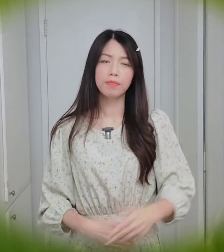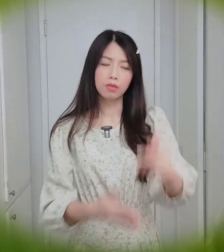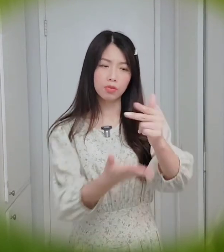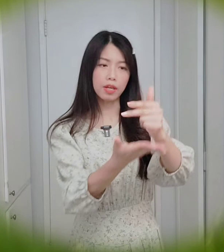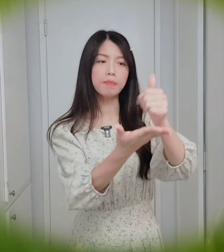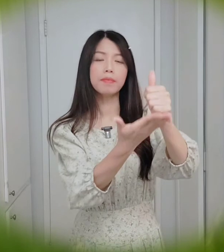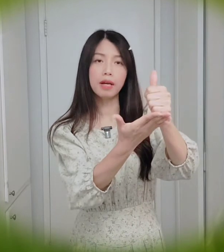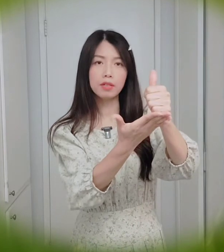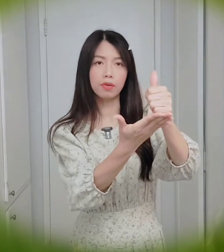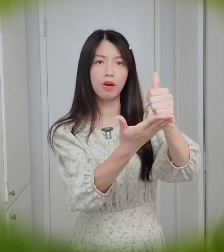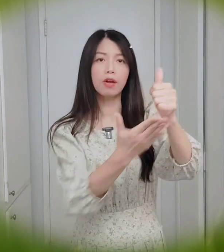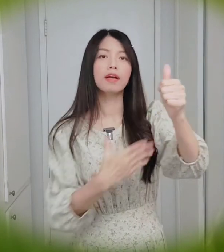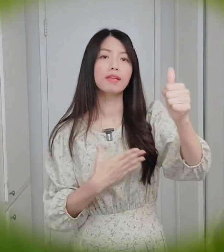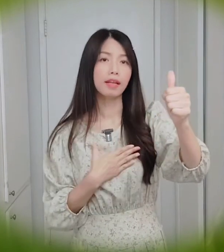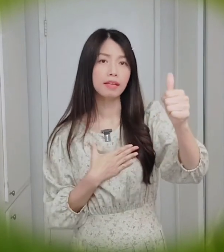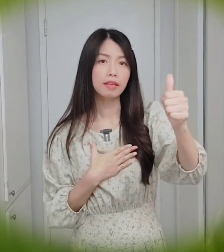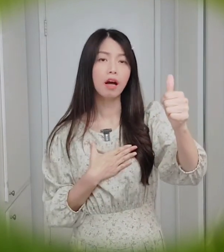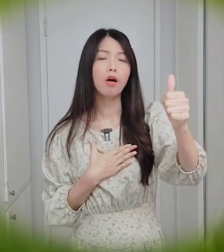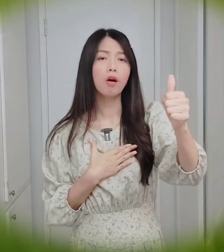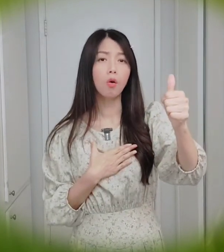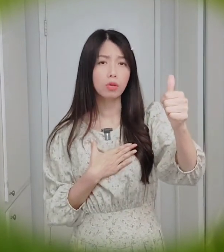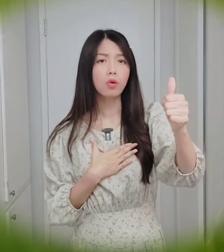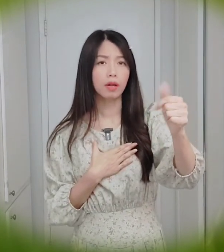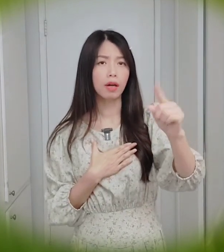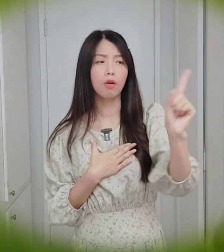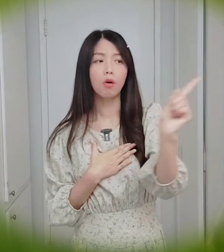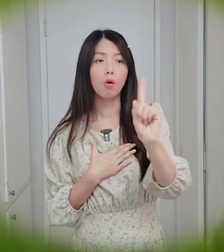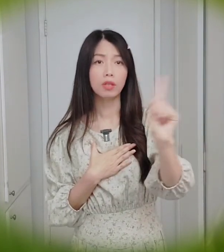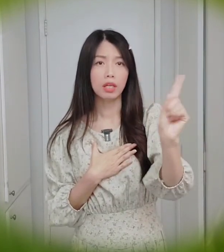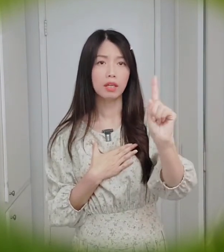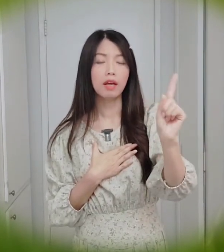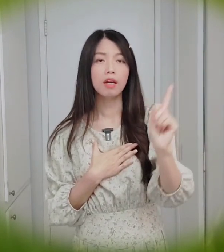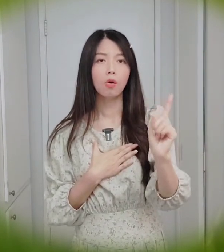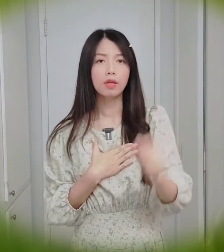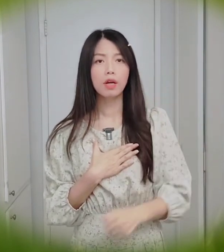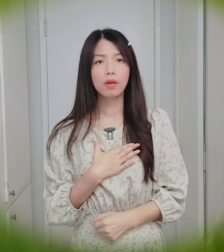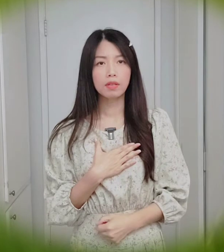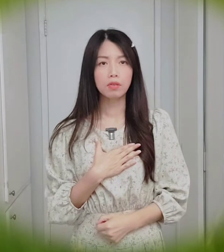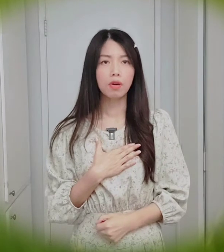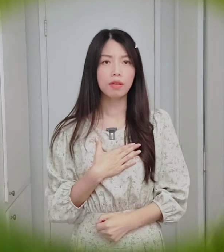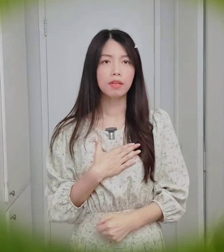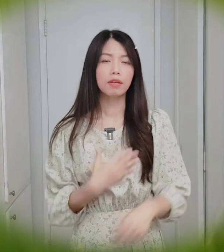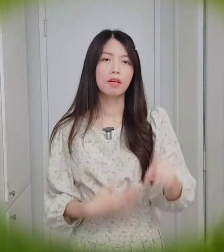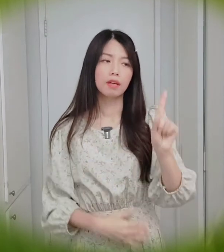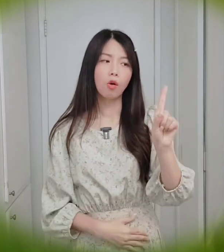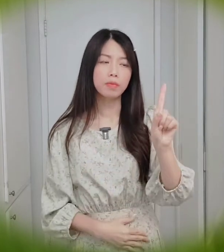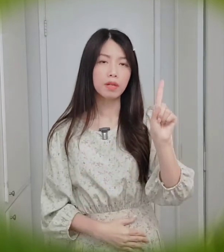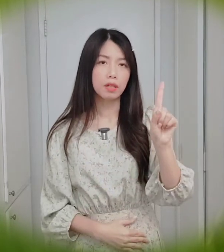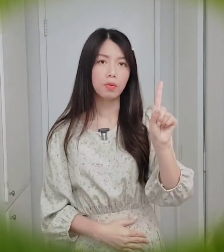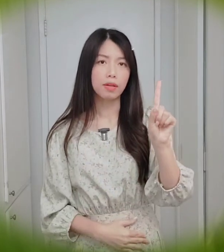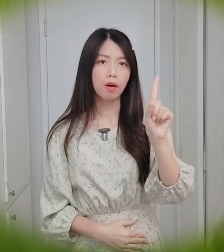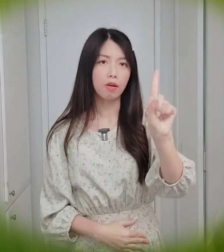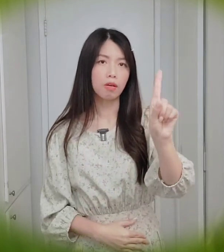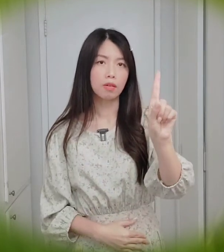돼요. 주님 하시고요. 나는 어디로 갈까요? 어디라고 하는 뜻의 수어는